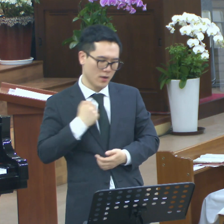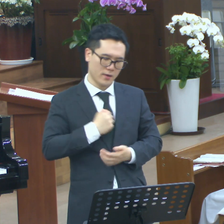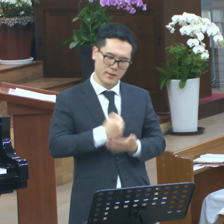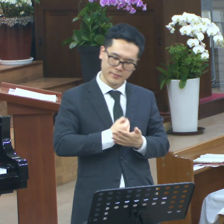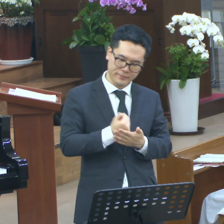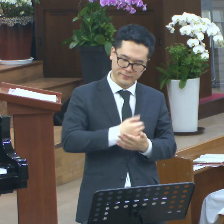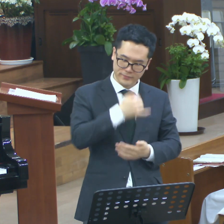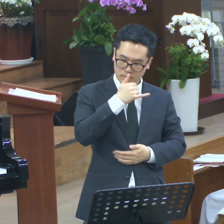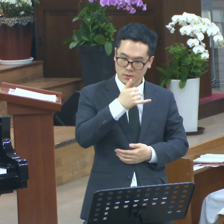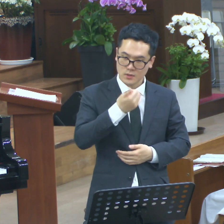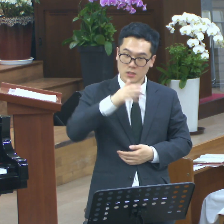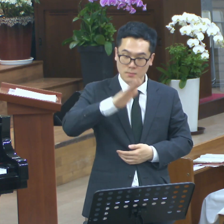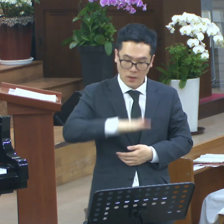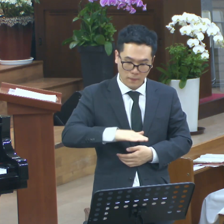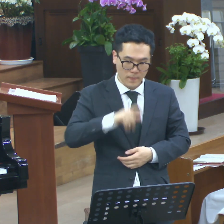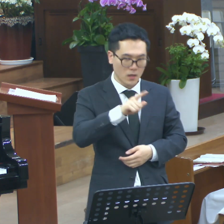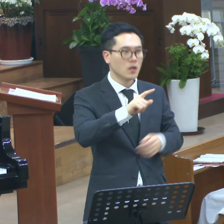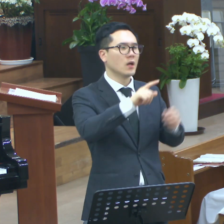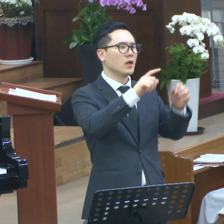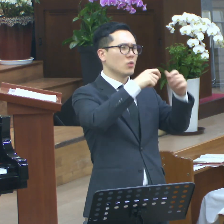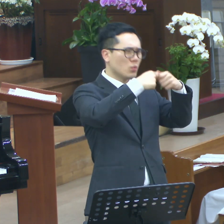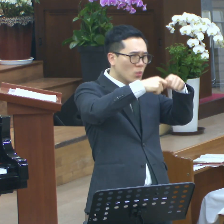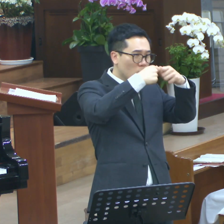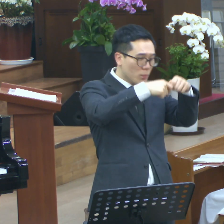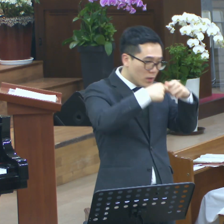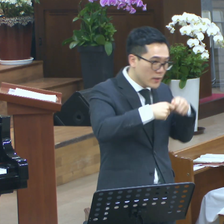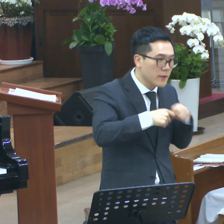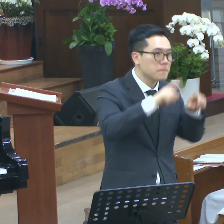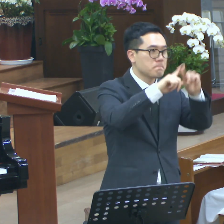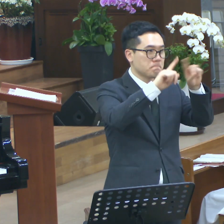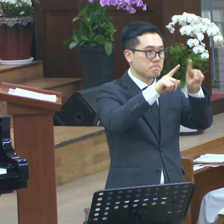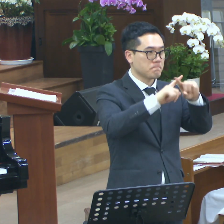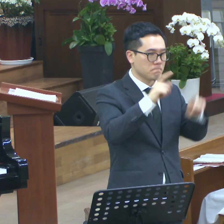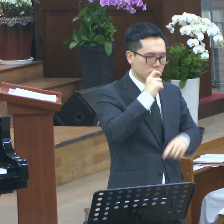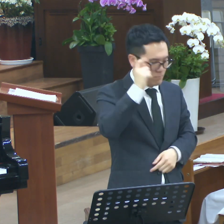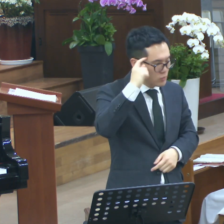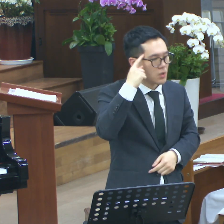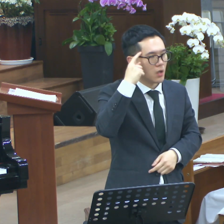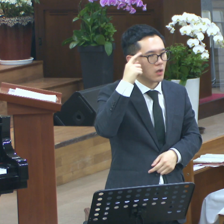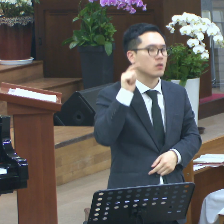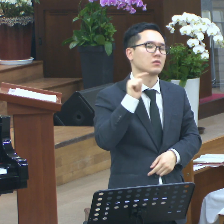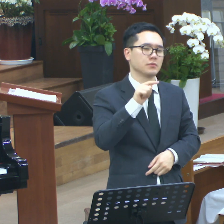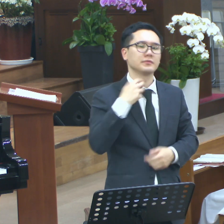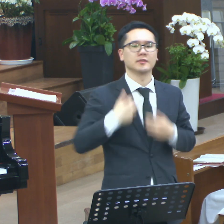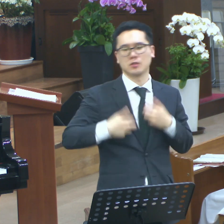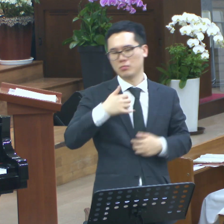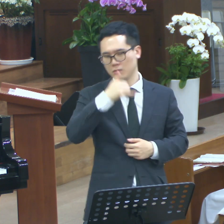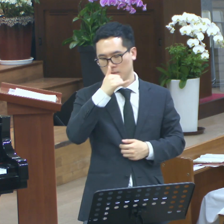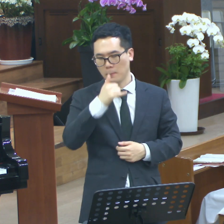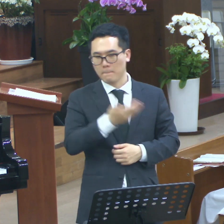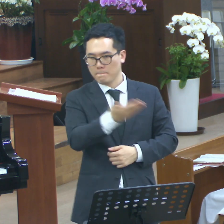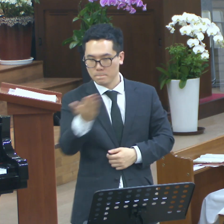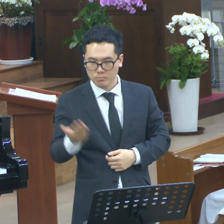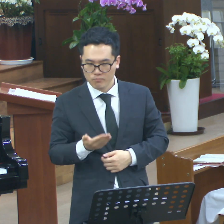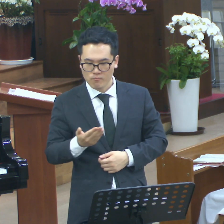몰라요. 성도 여러분, 빠른 세월 속에서 주의 말씀을 배워가고 알아가고